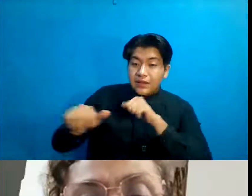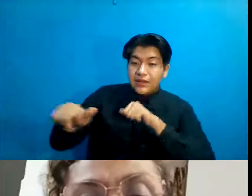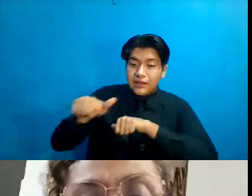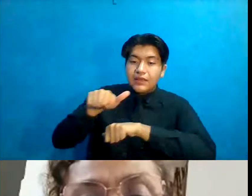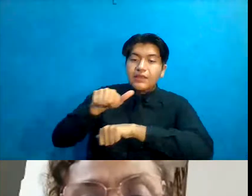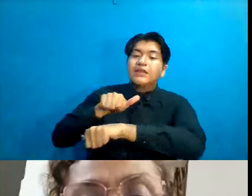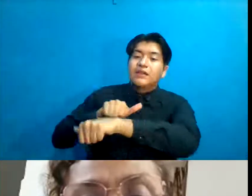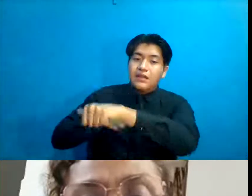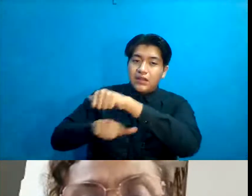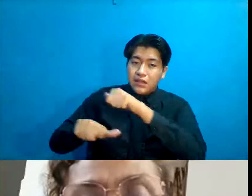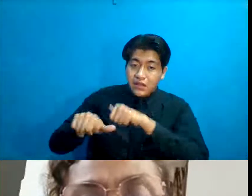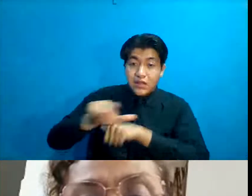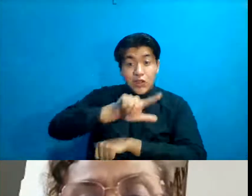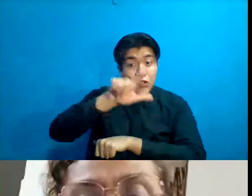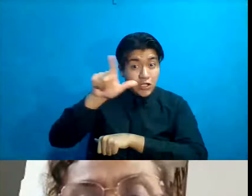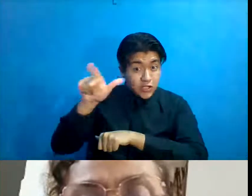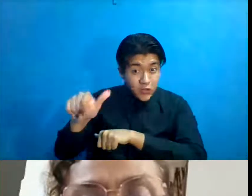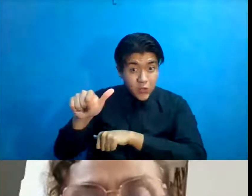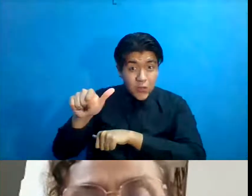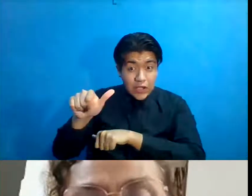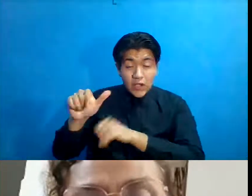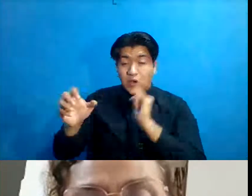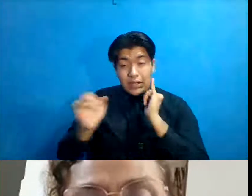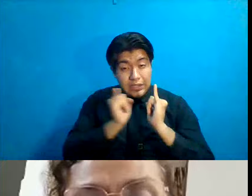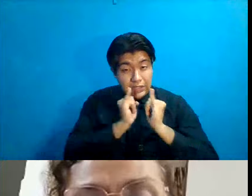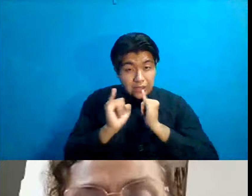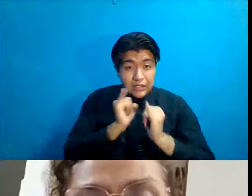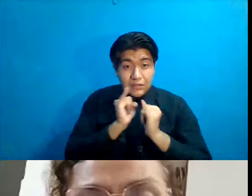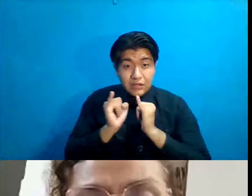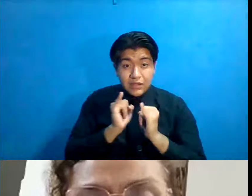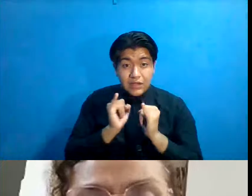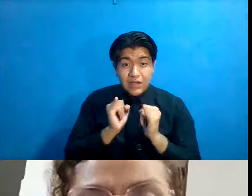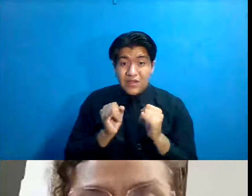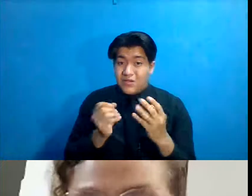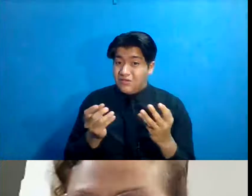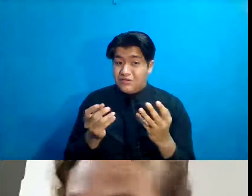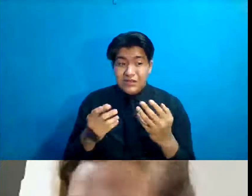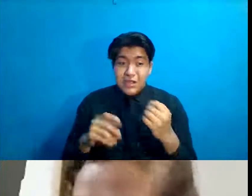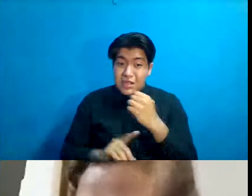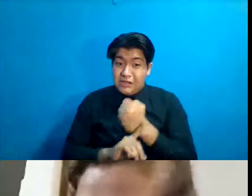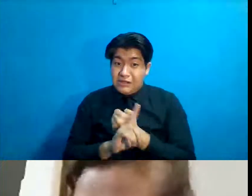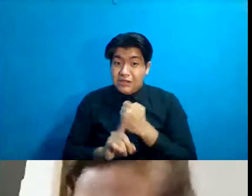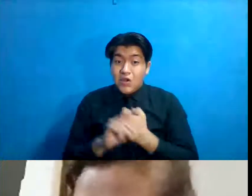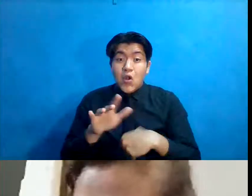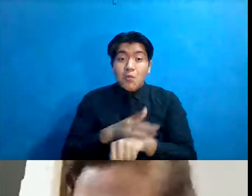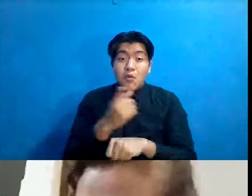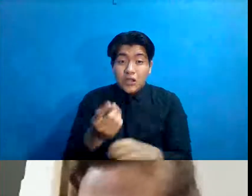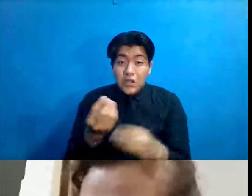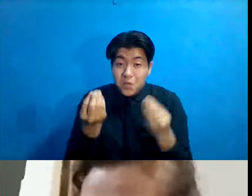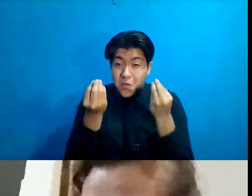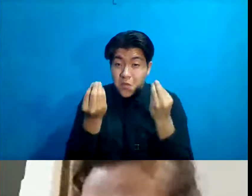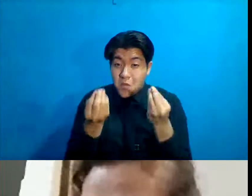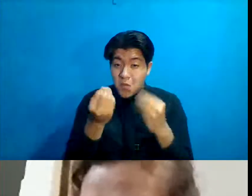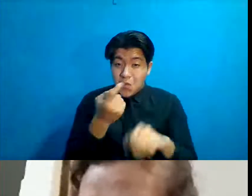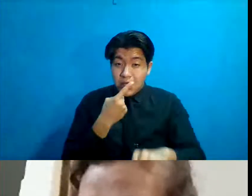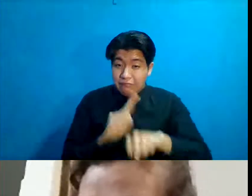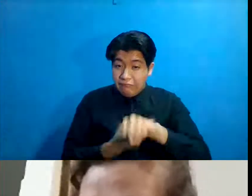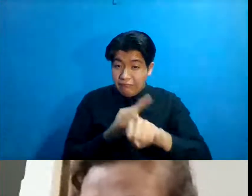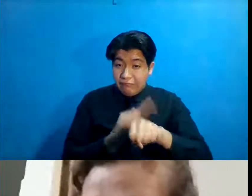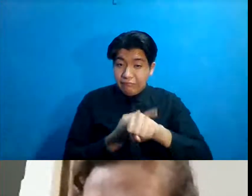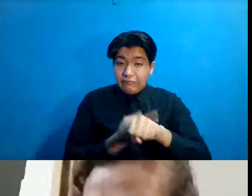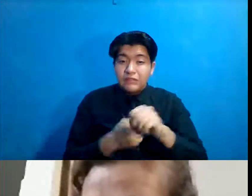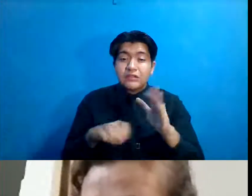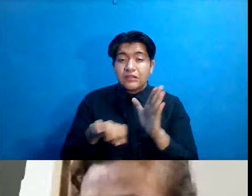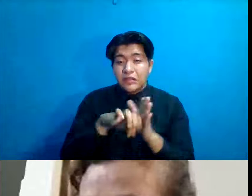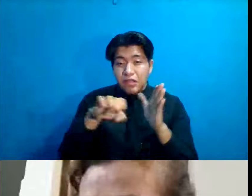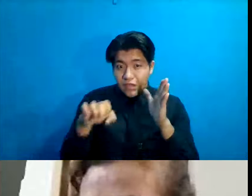el intérprete arriesga mucho porque también hay muchas enfermedades de los cuales el intérprete